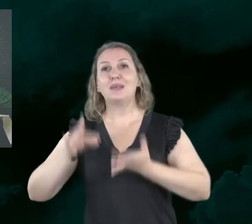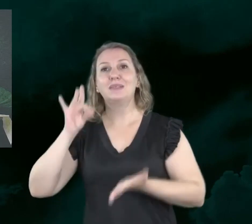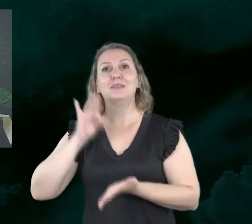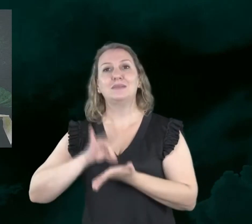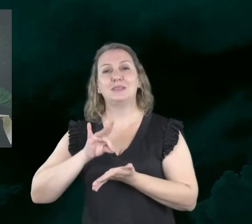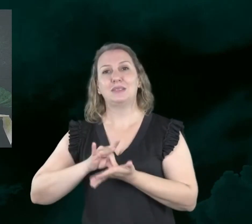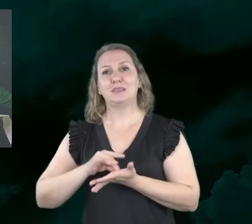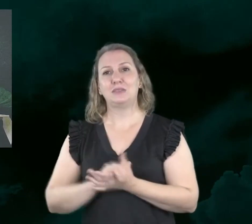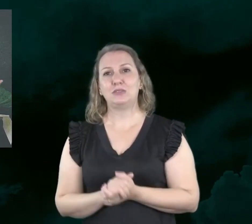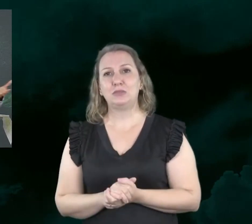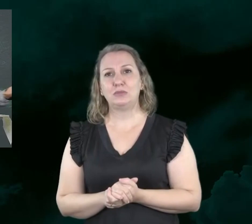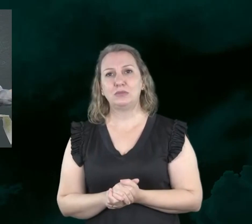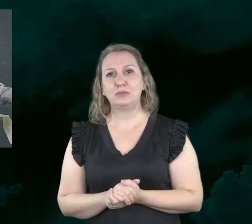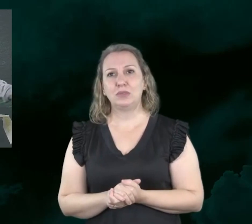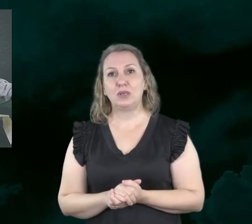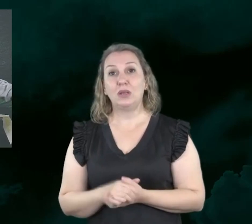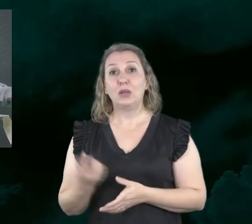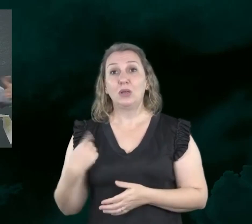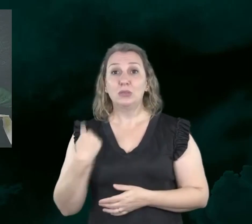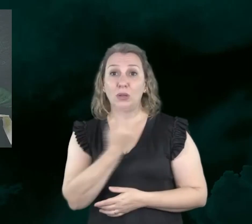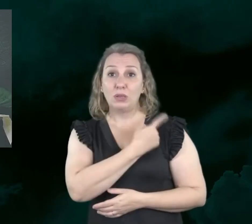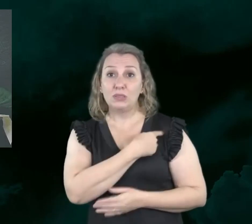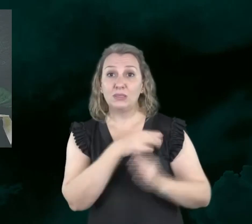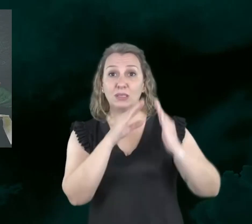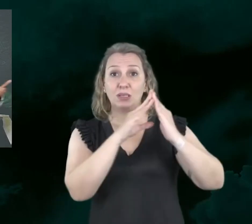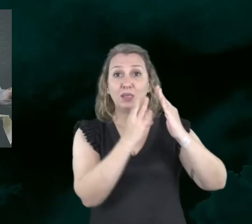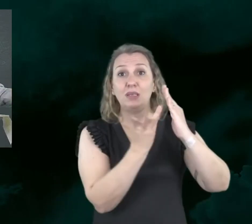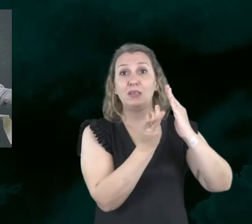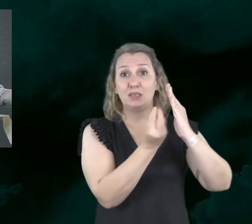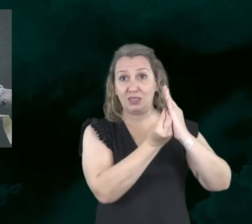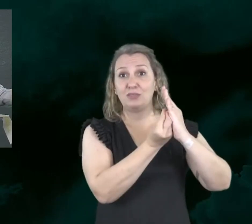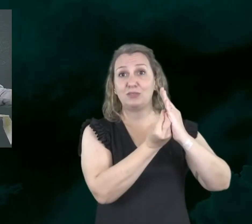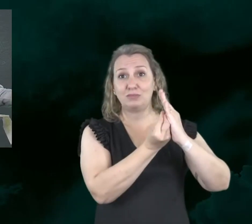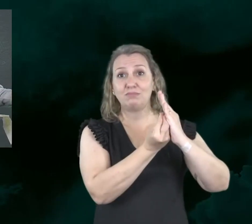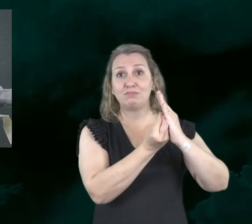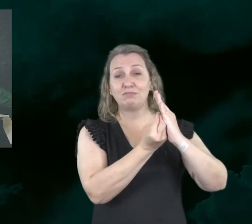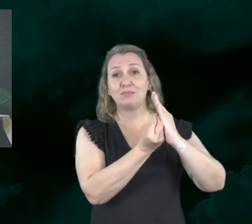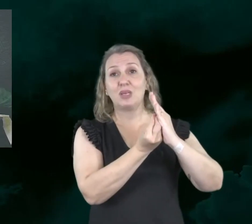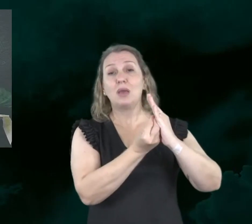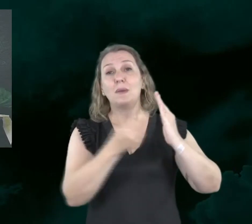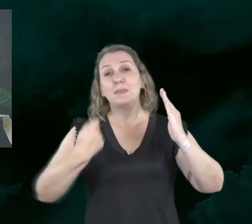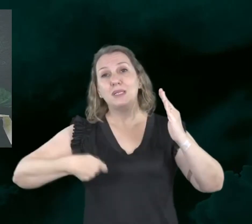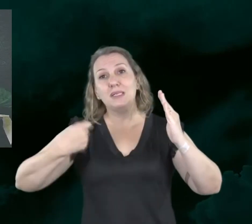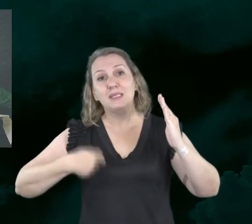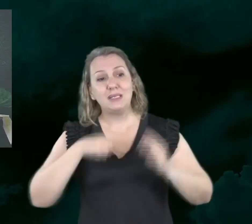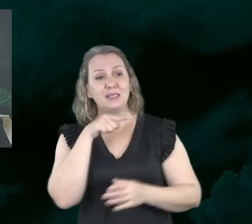nossa igreja montar essa estrutura de cuidado, essa rede de cuidado. Com